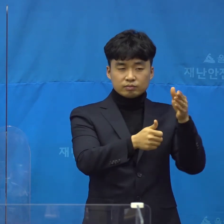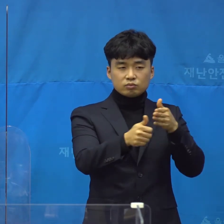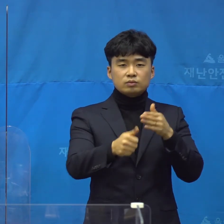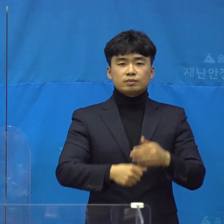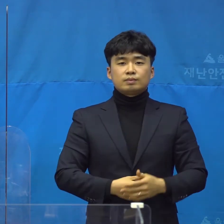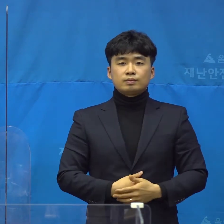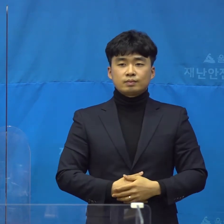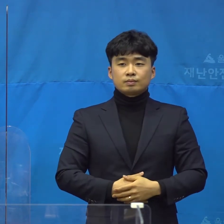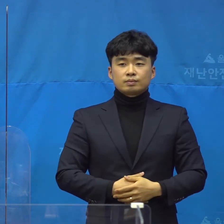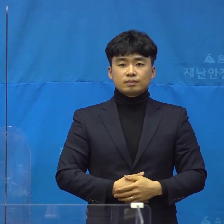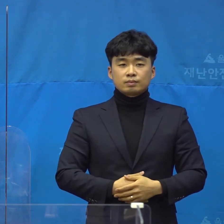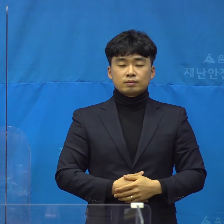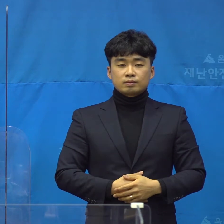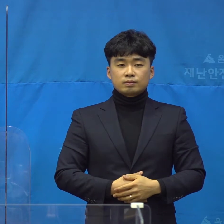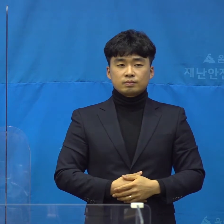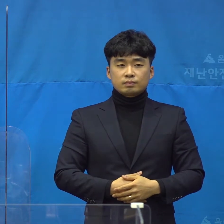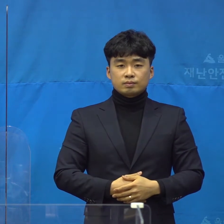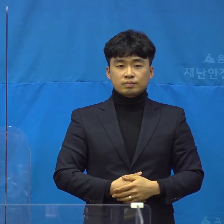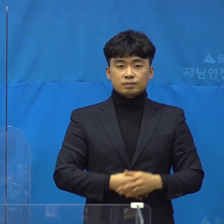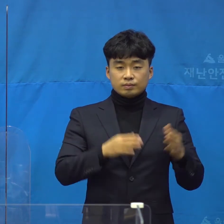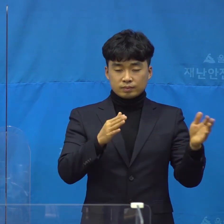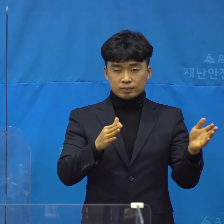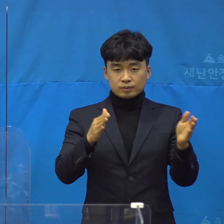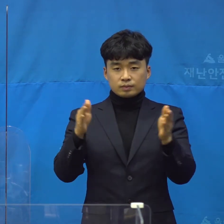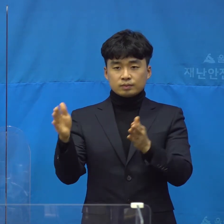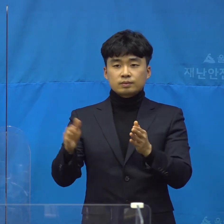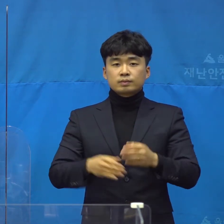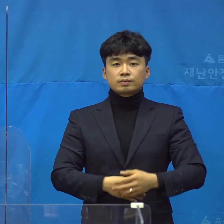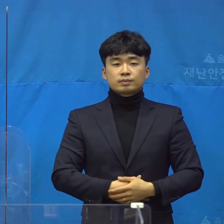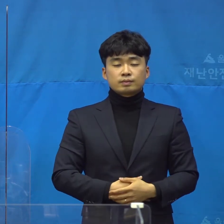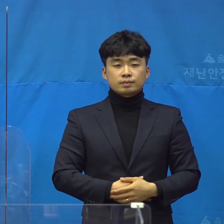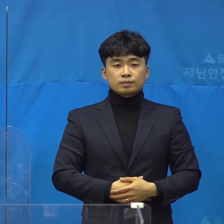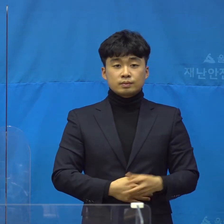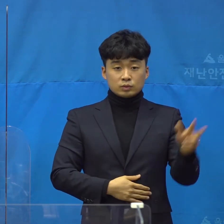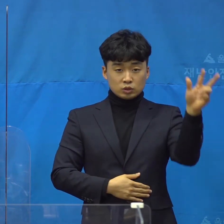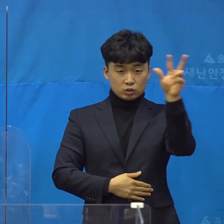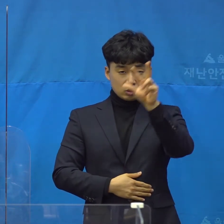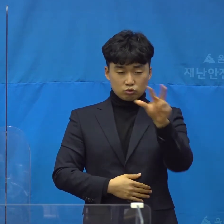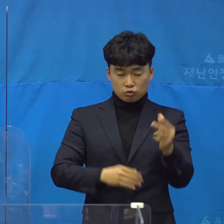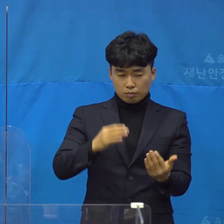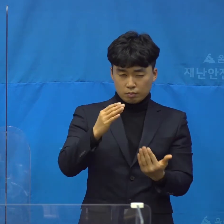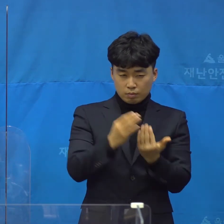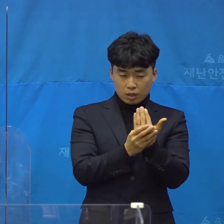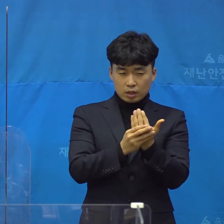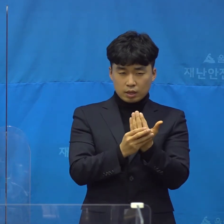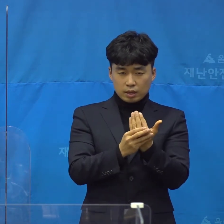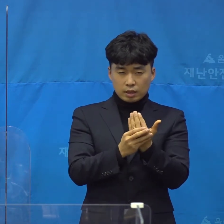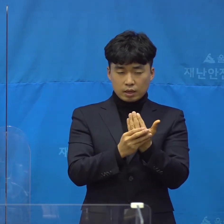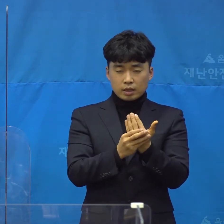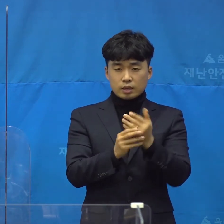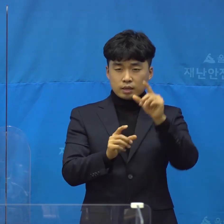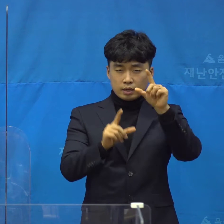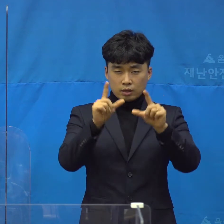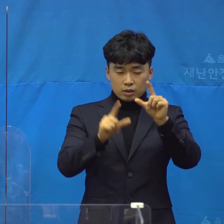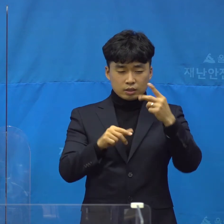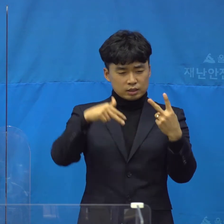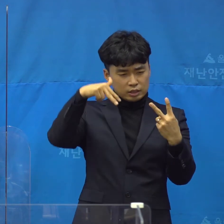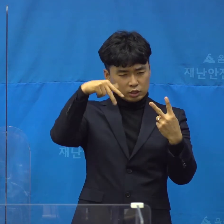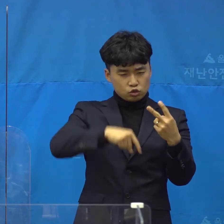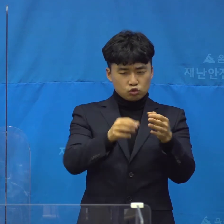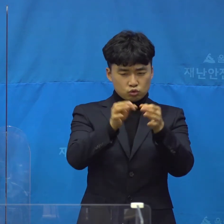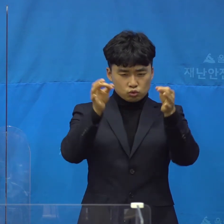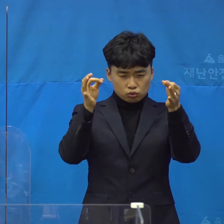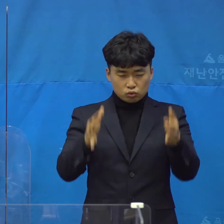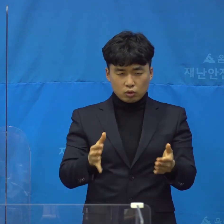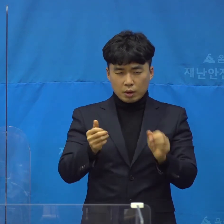바랍니다. 다음 10페이지입니다. 전국 발생 추이와 2주간 검사 및